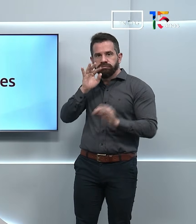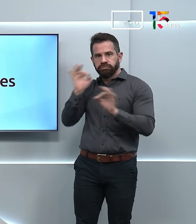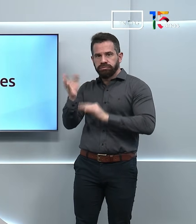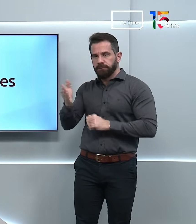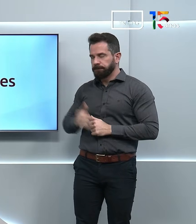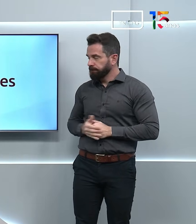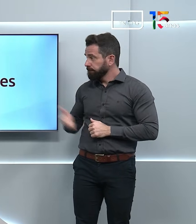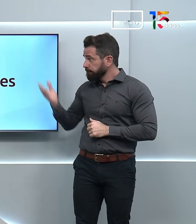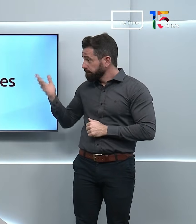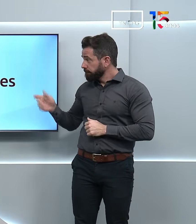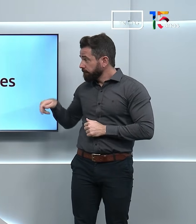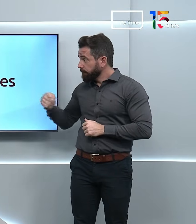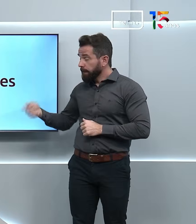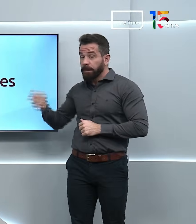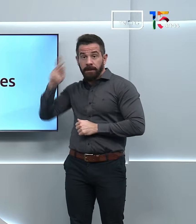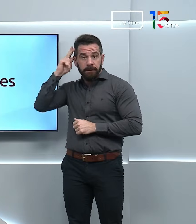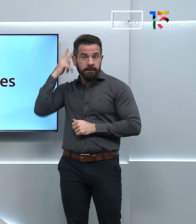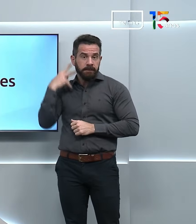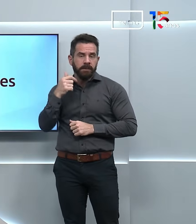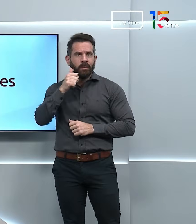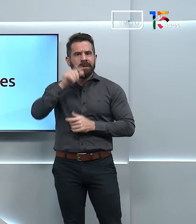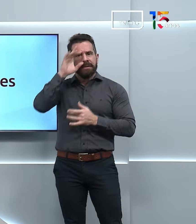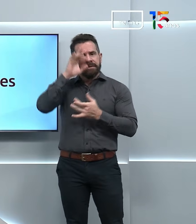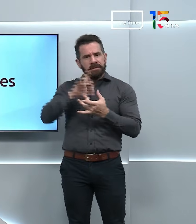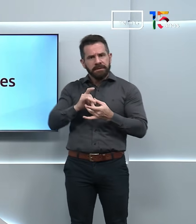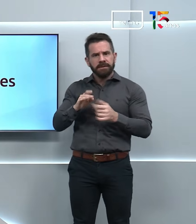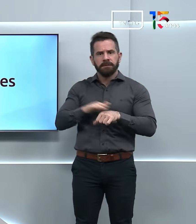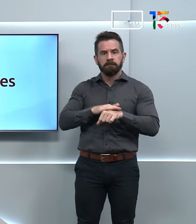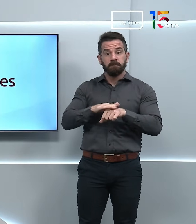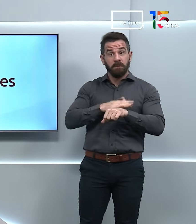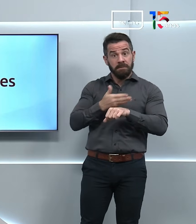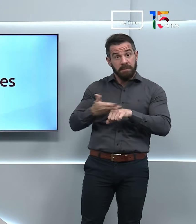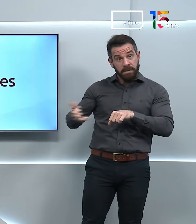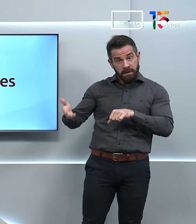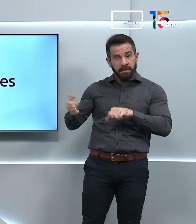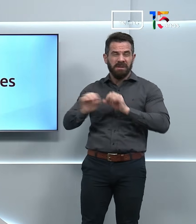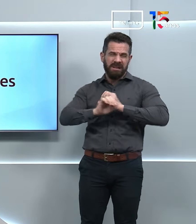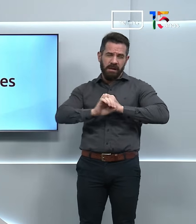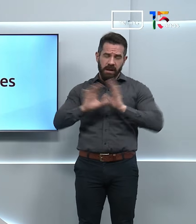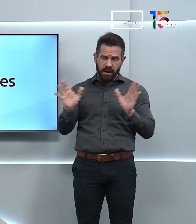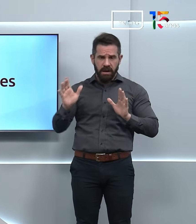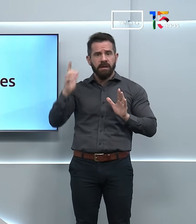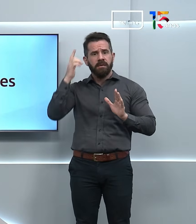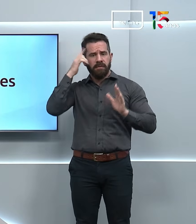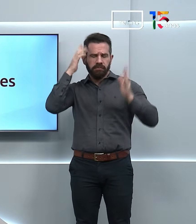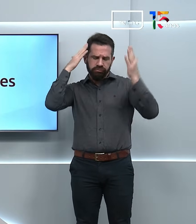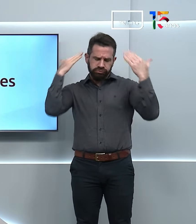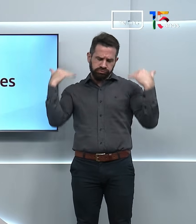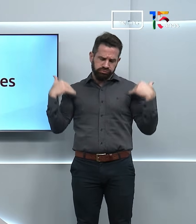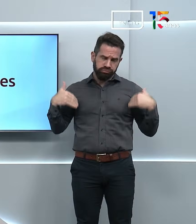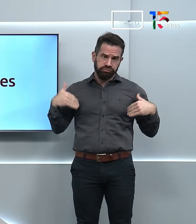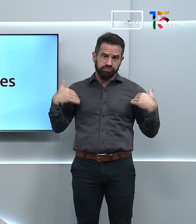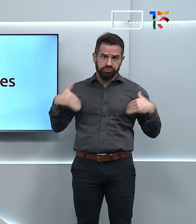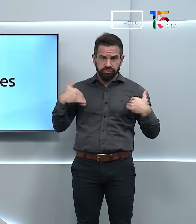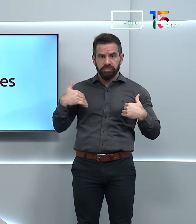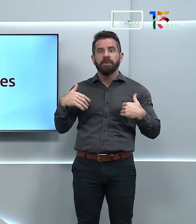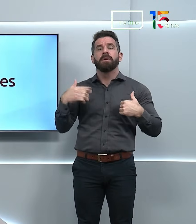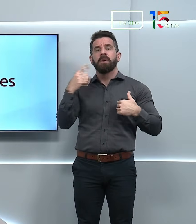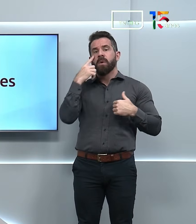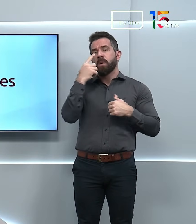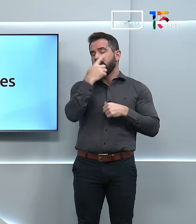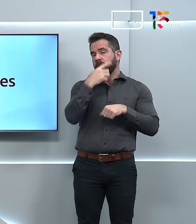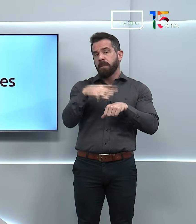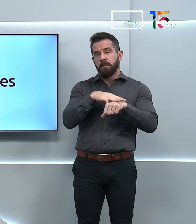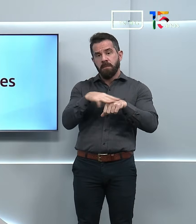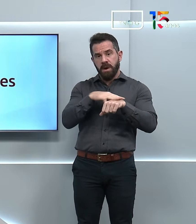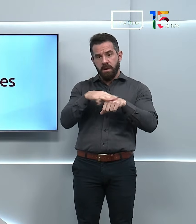Camila Maia, me descrevo como uma mulher cis, tenho pele clara, cabelos escuros, longos e lisos e olhos castanhos claros. À